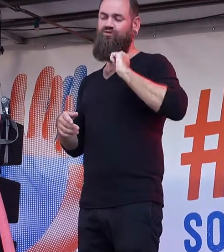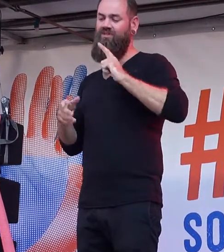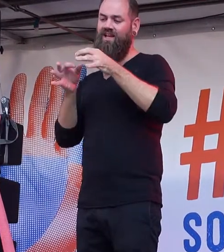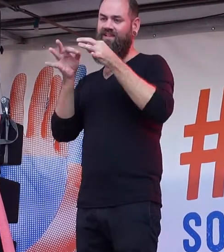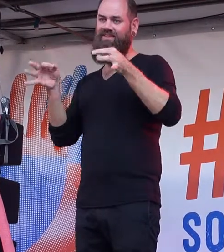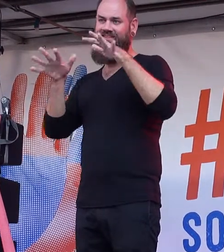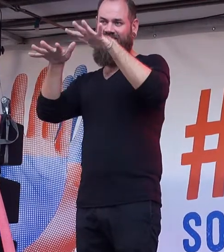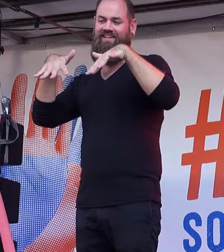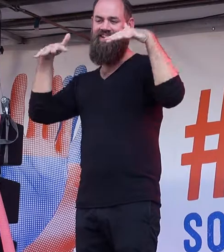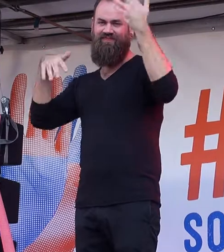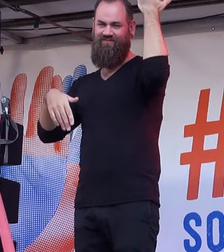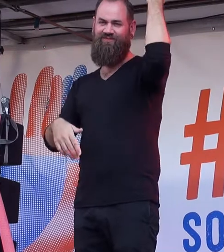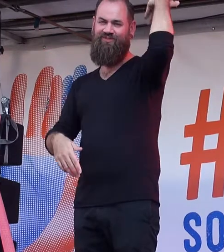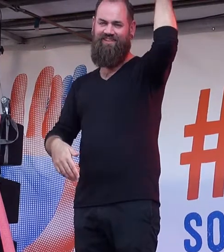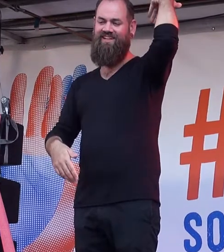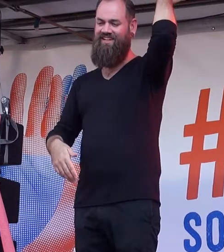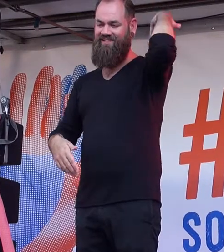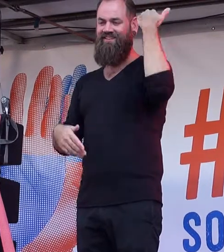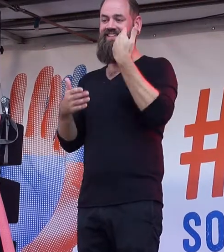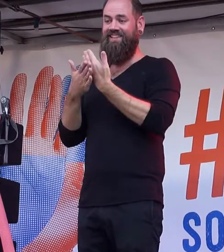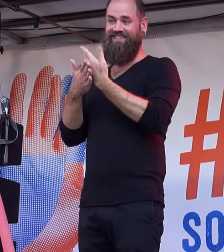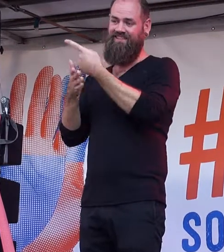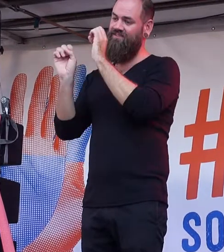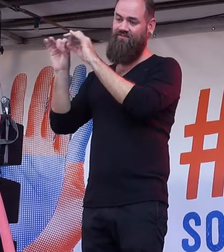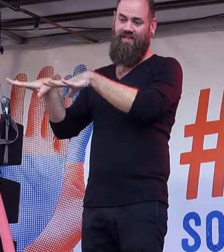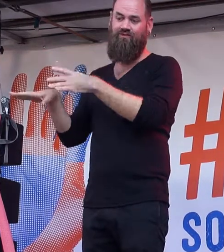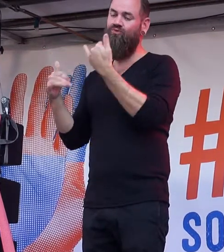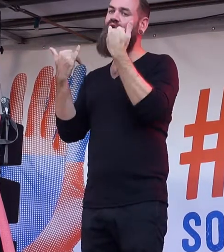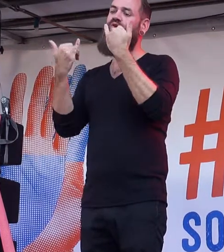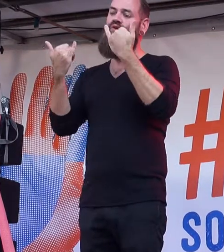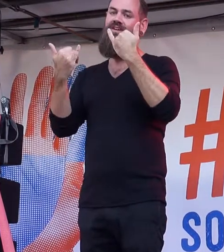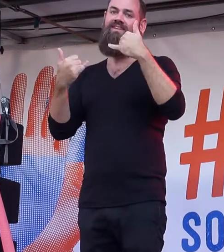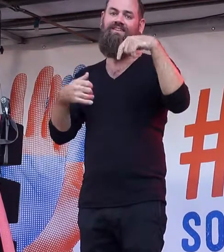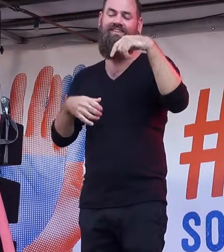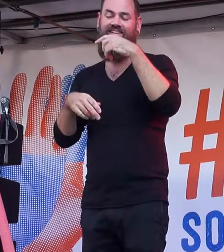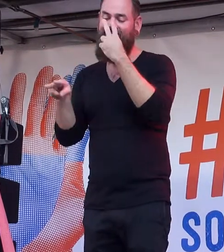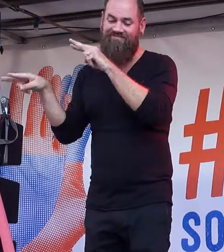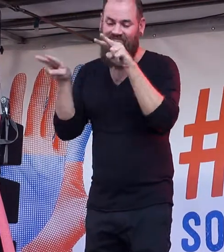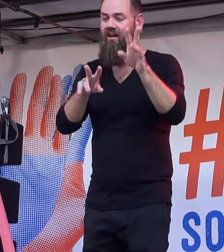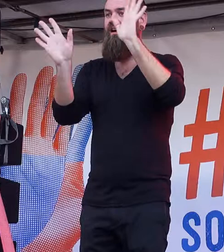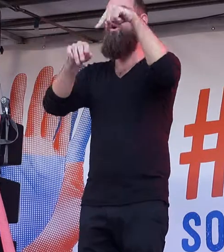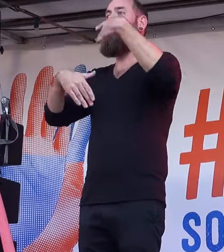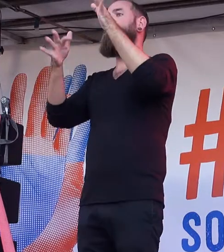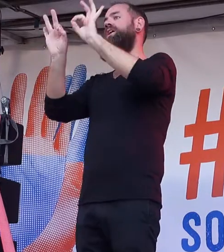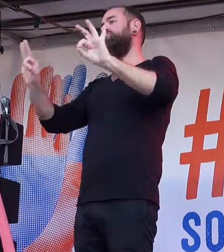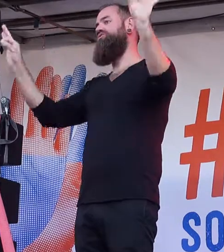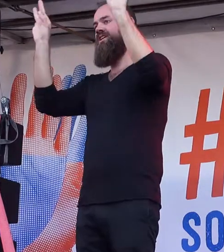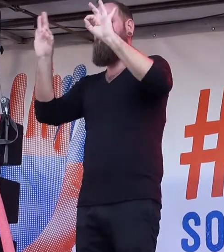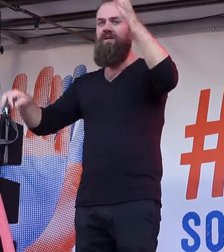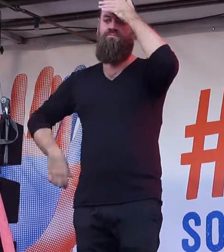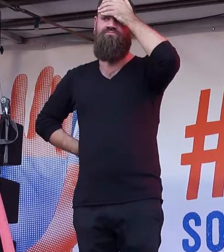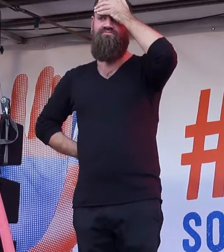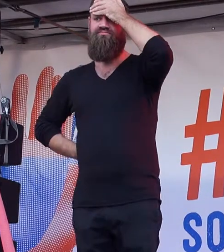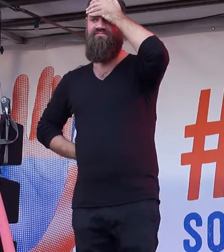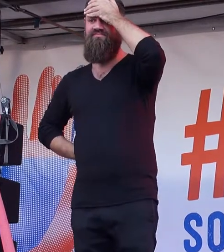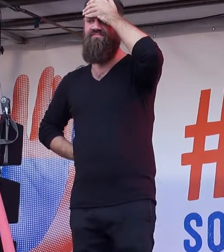stimmte, ist heute erst recht falsch. Denn Deutschland ist das Zuhause, in dem Wissenschaftler aus der